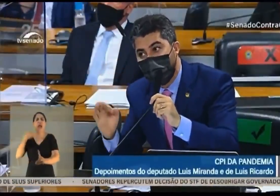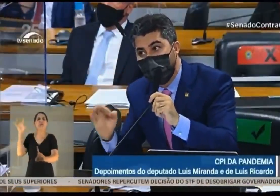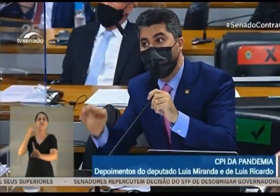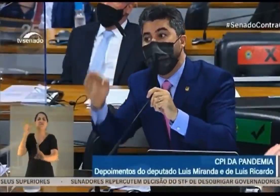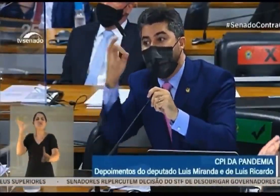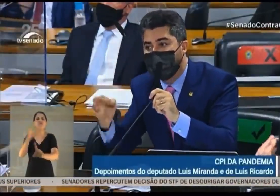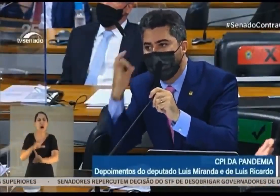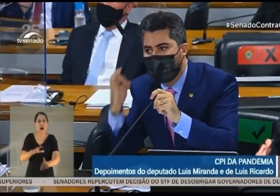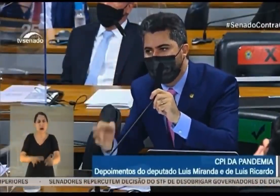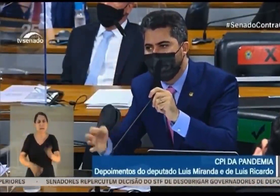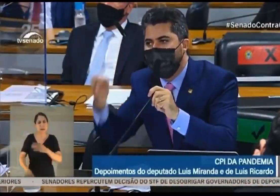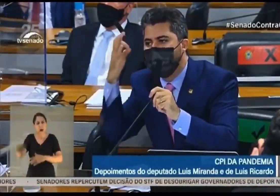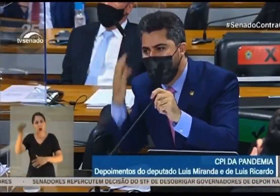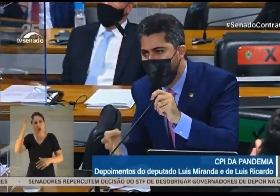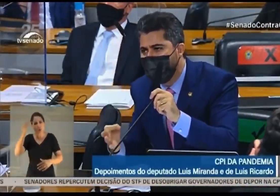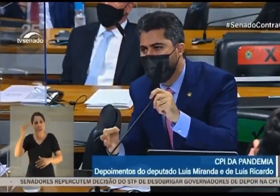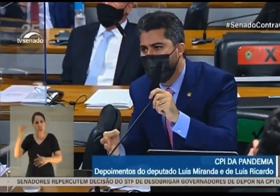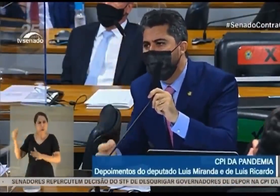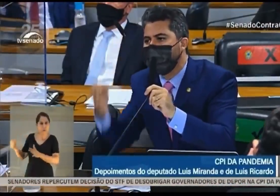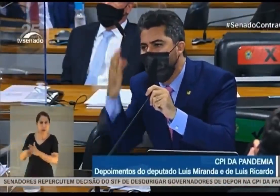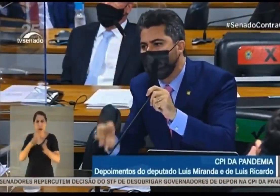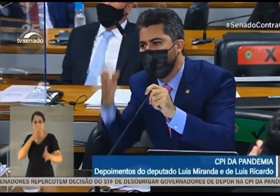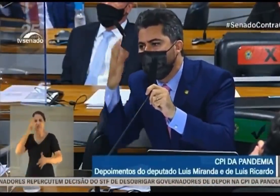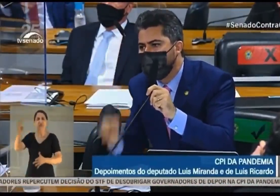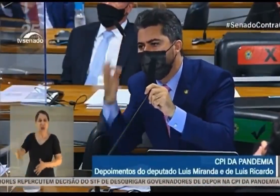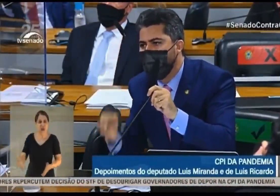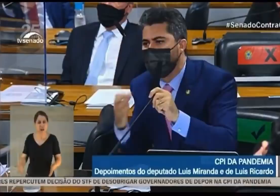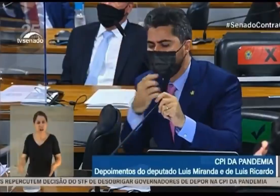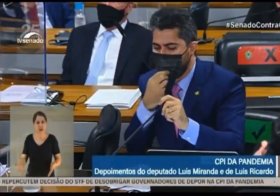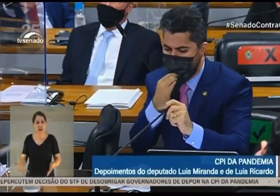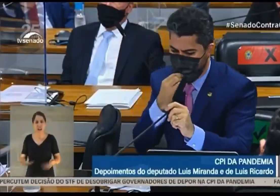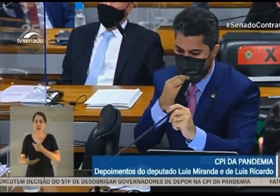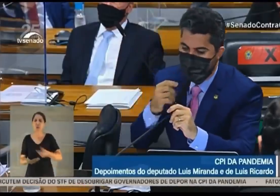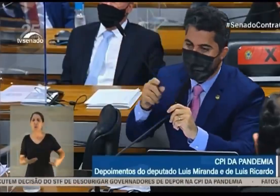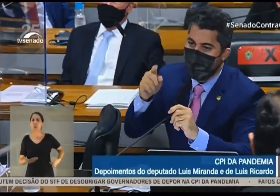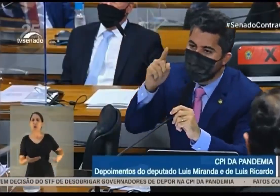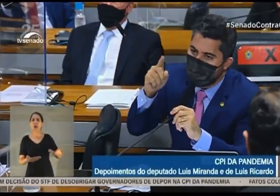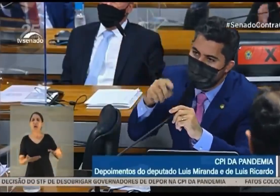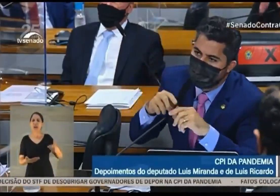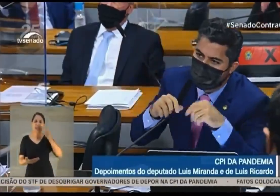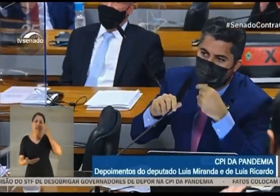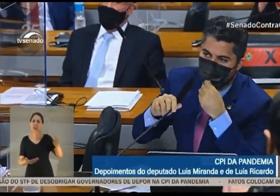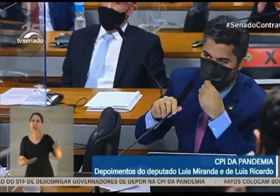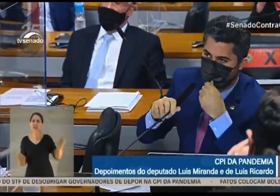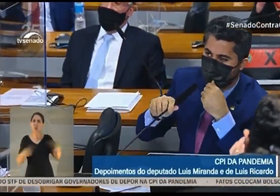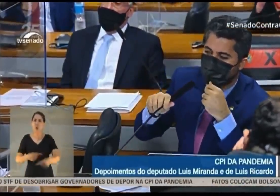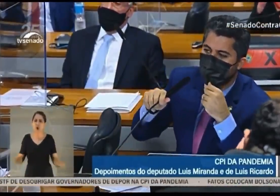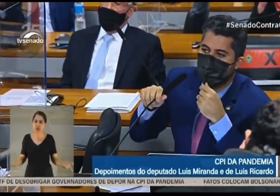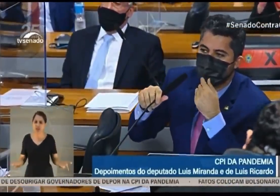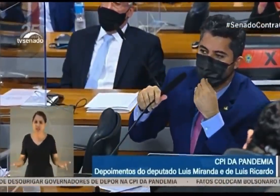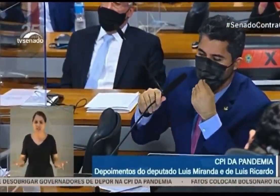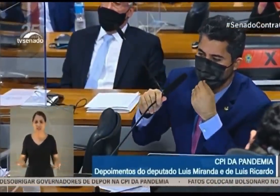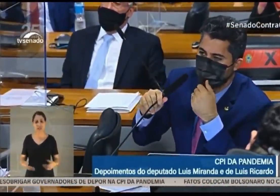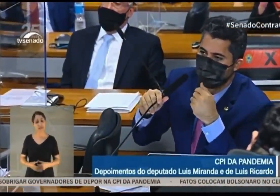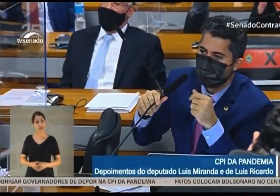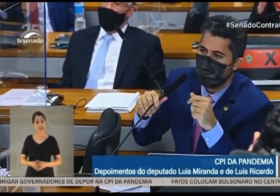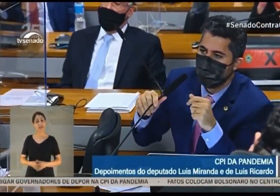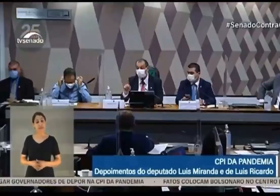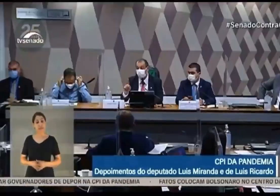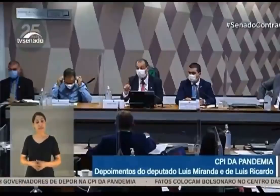acusatória absolutamente leviana e contra o interesse público nacional. Bom, quem eu fez essa acusação leviana não foram os senadores.